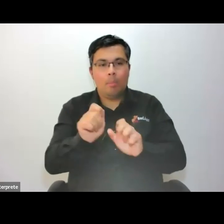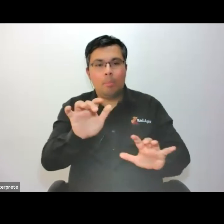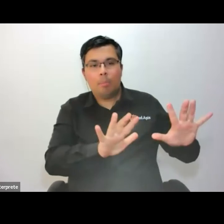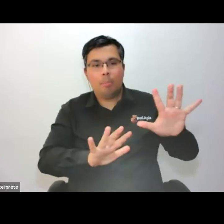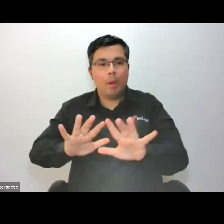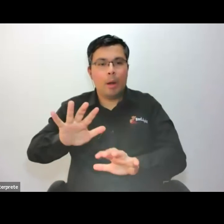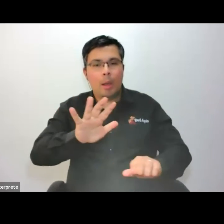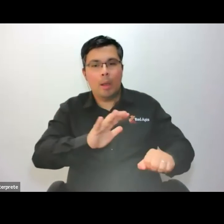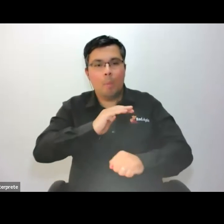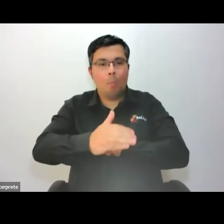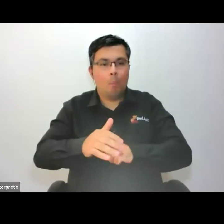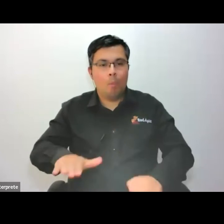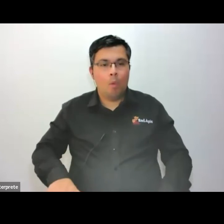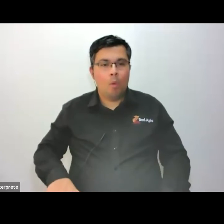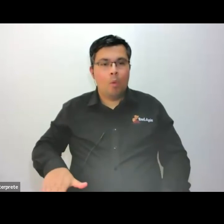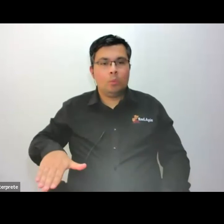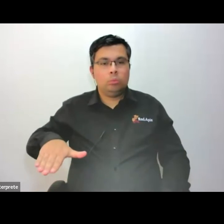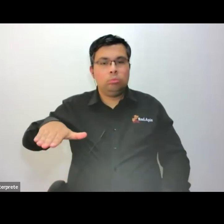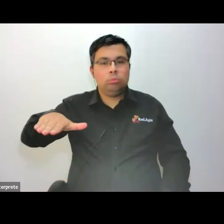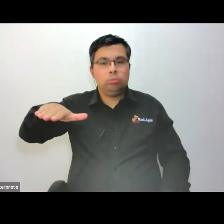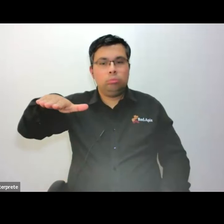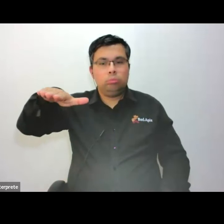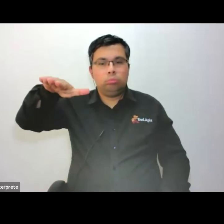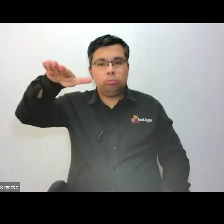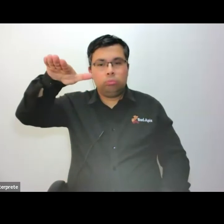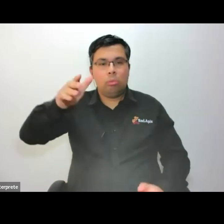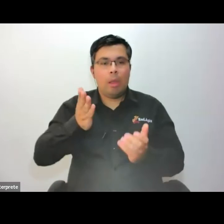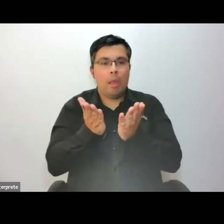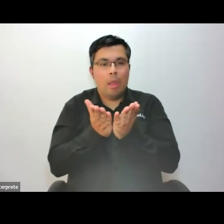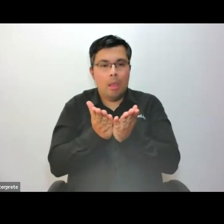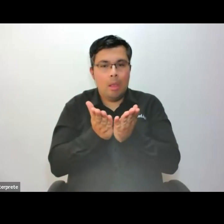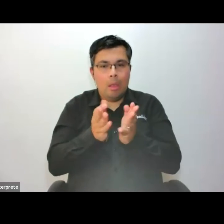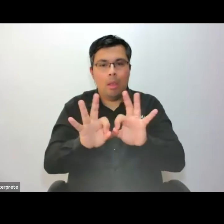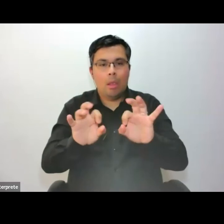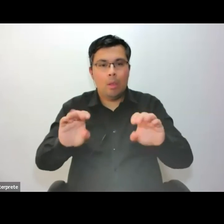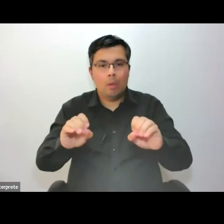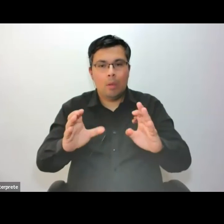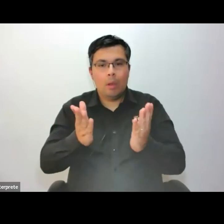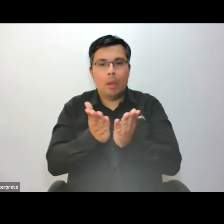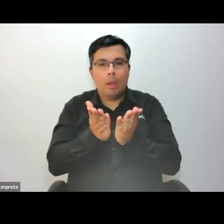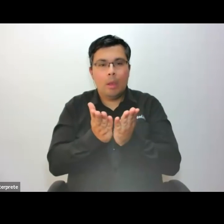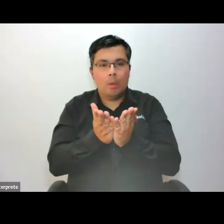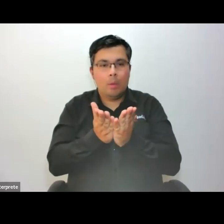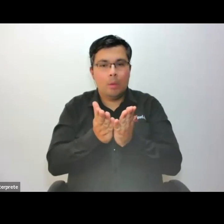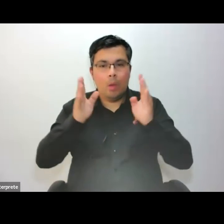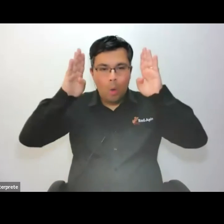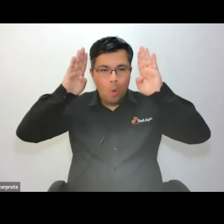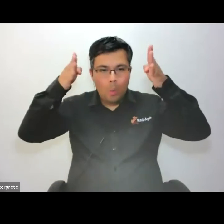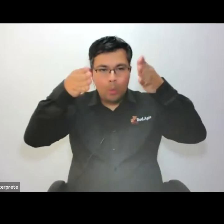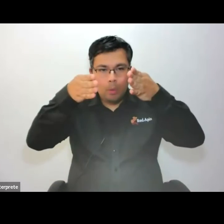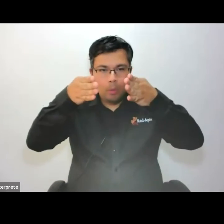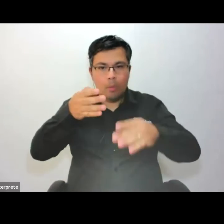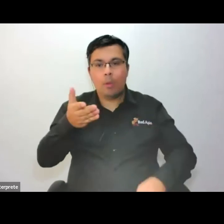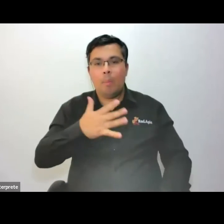educativas de las y los estudiantes con autismo? Me encanta esa pregunta. Es donde tenemos mucho foco